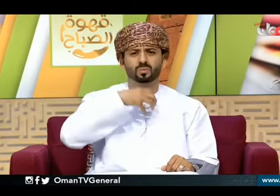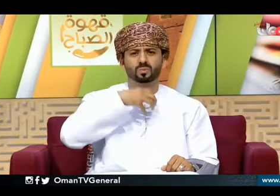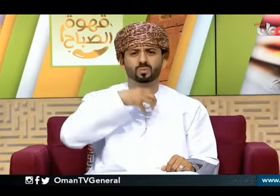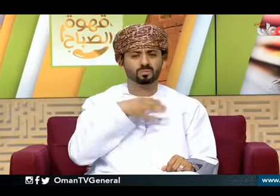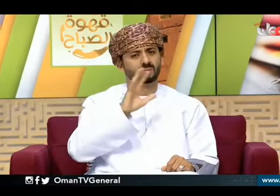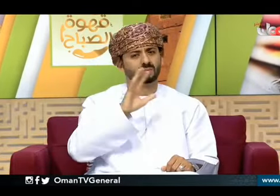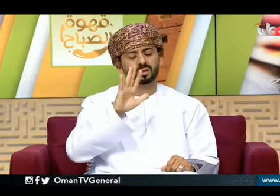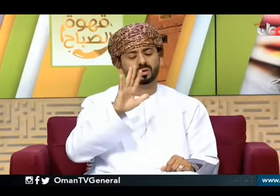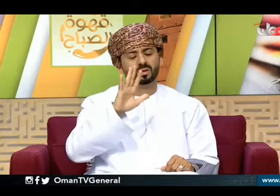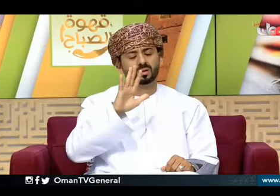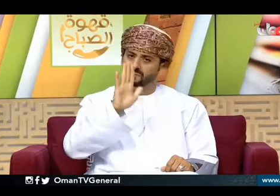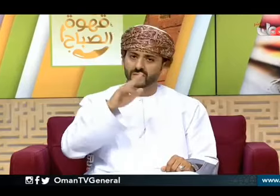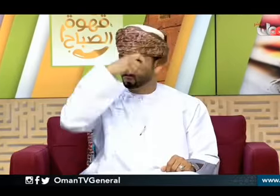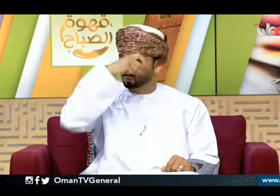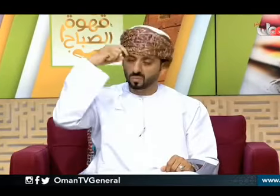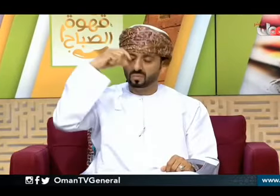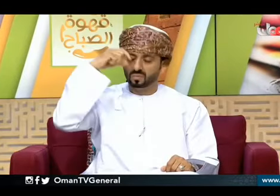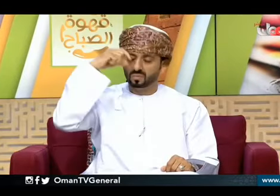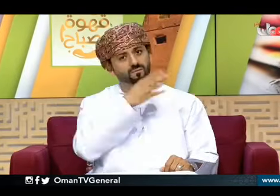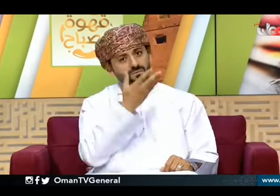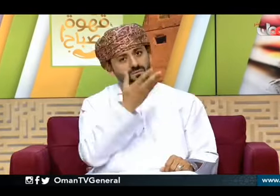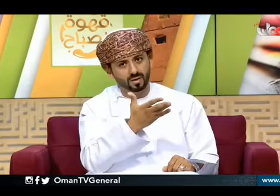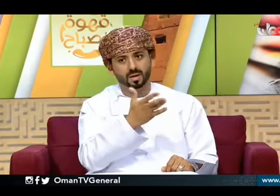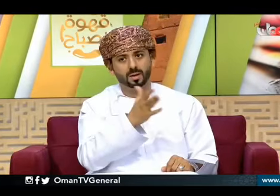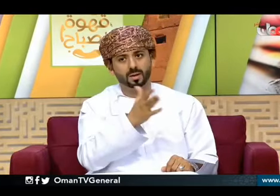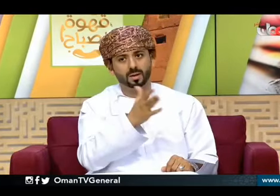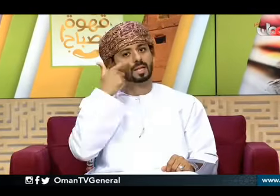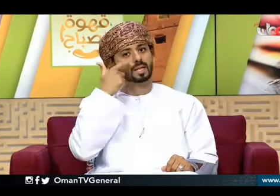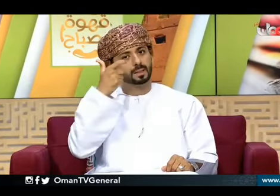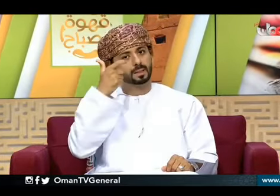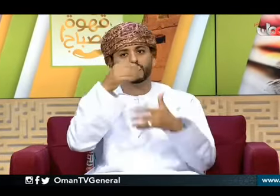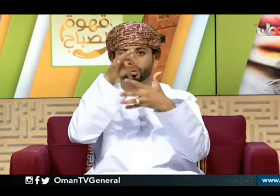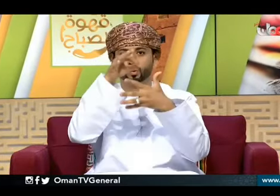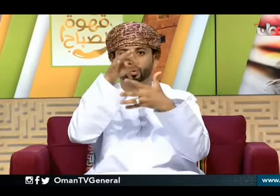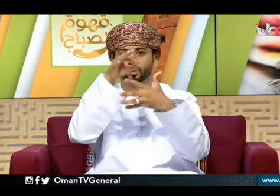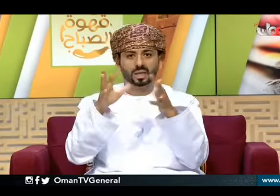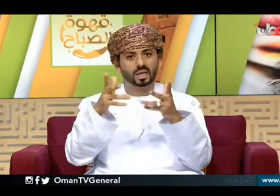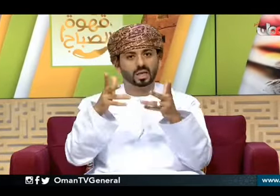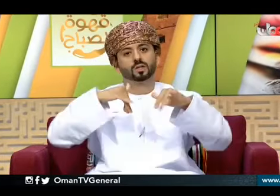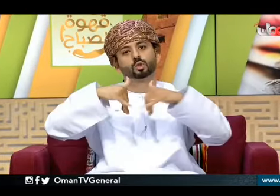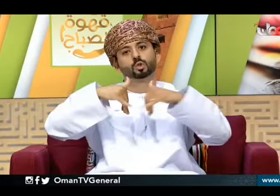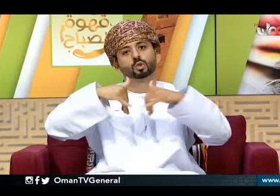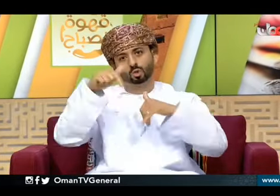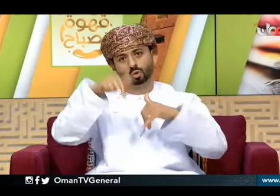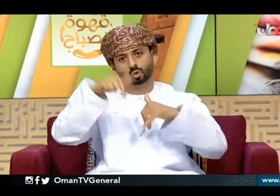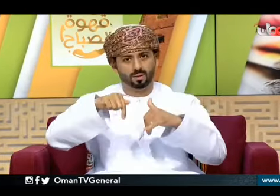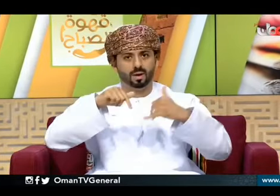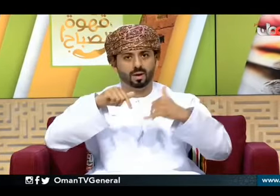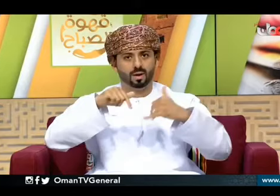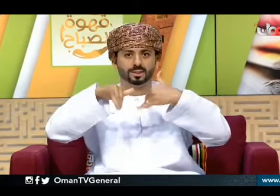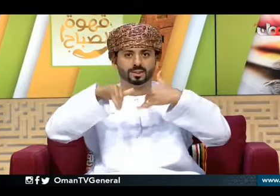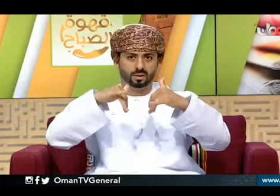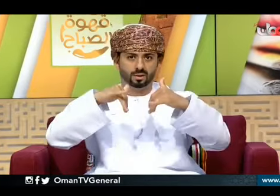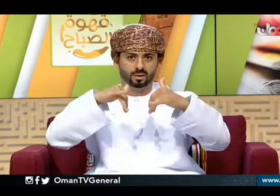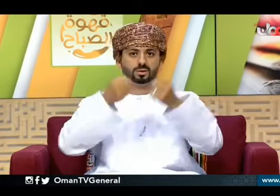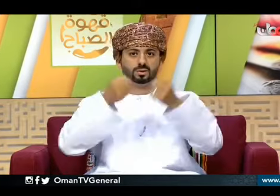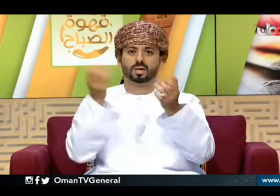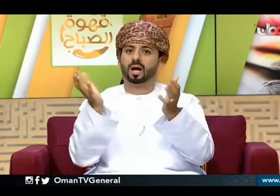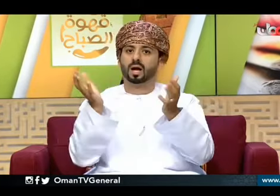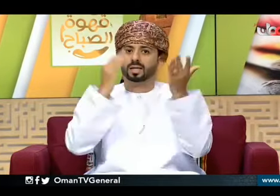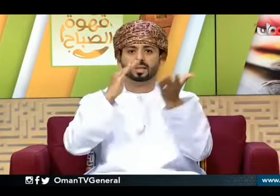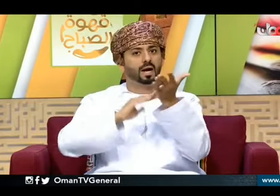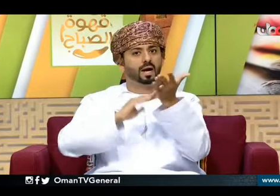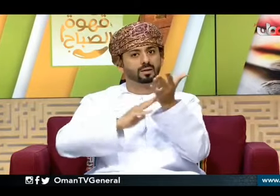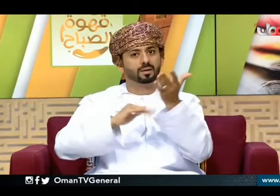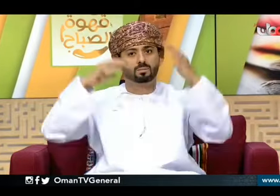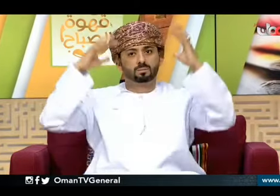فترة الصيف، في طبعا كثير من الأمور والإجراءات اللي لابد أن نتخذها، خاصة إذا